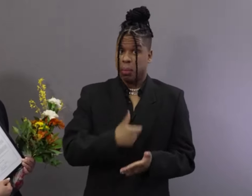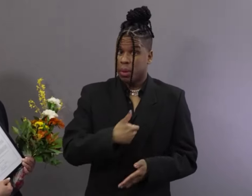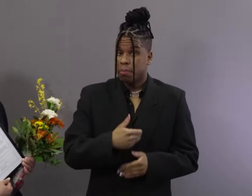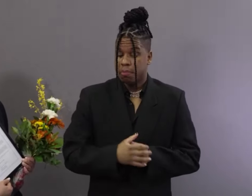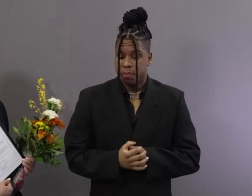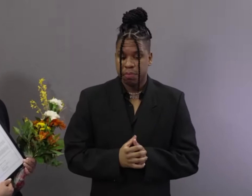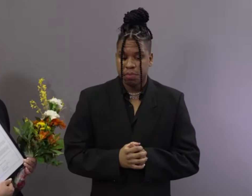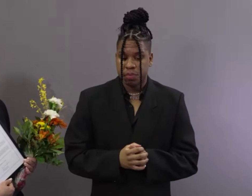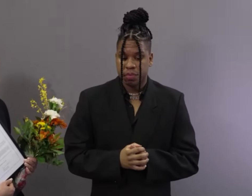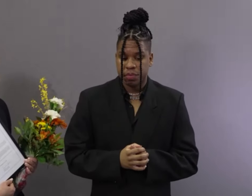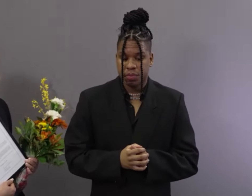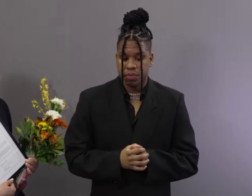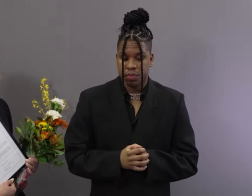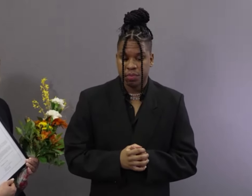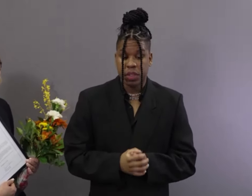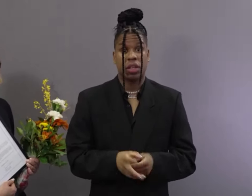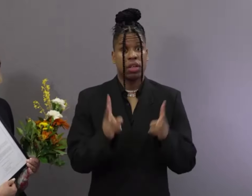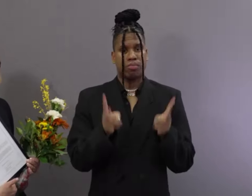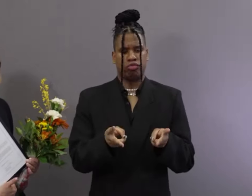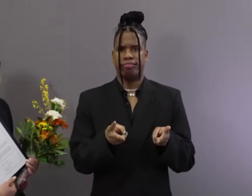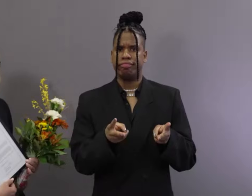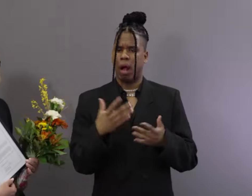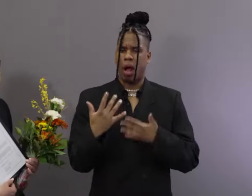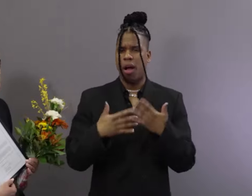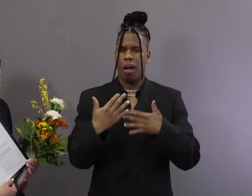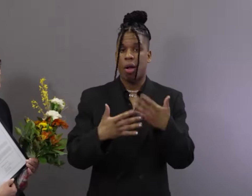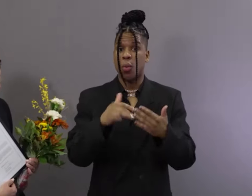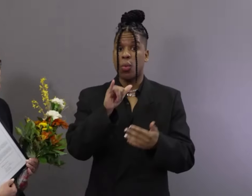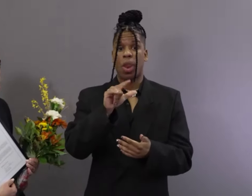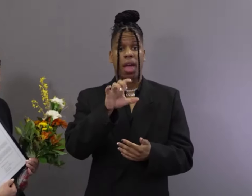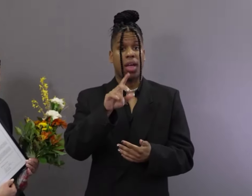ohjelmapalvelua. Eli se on ollut hyvin tärkeää minulle.